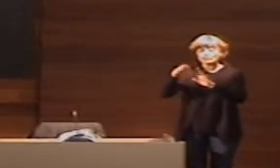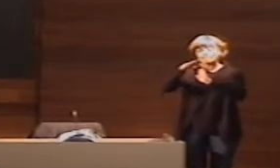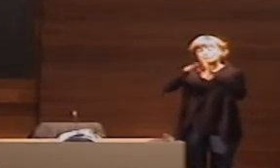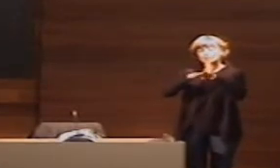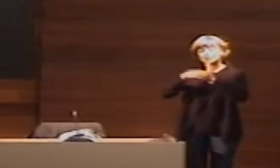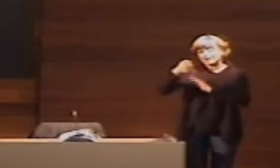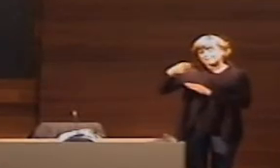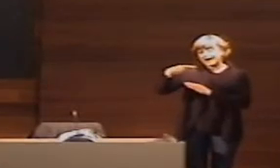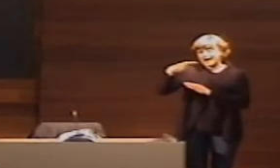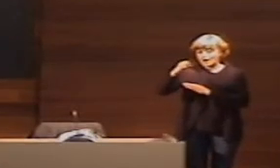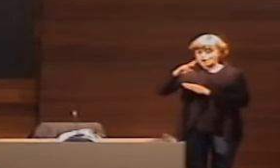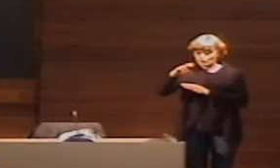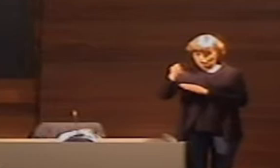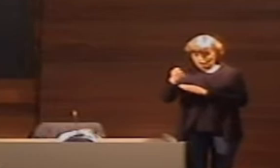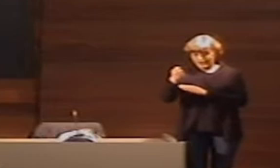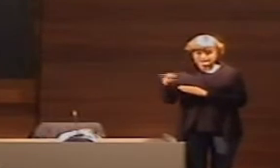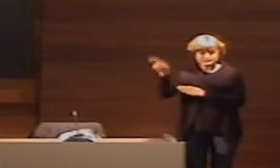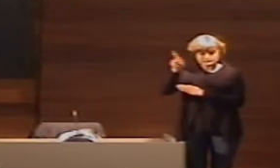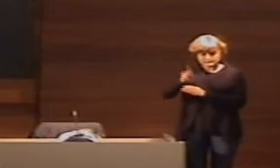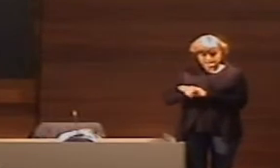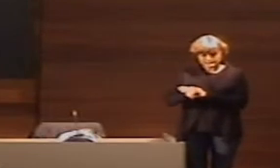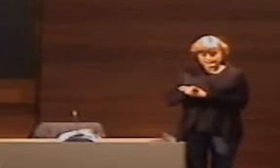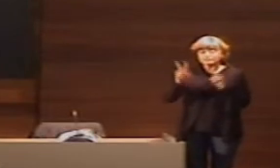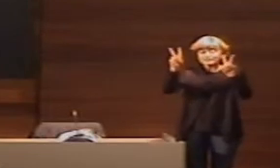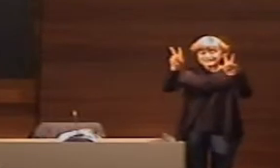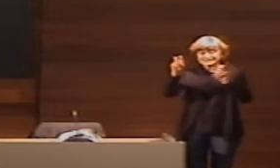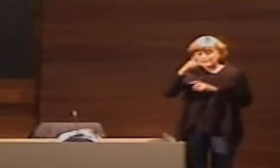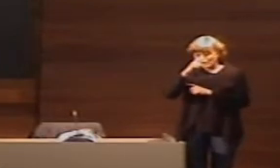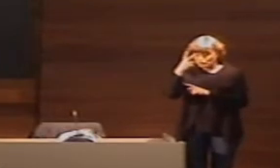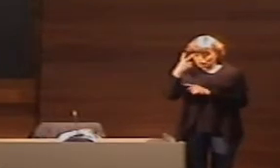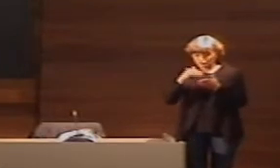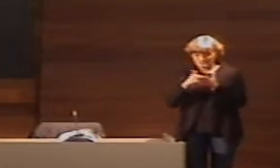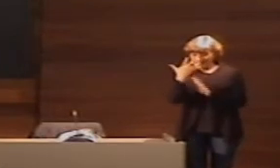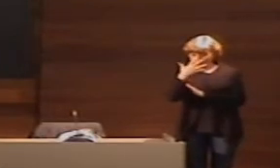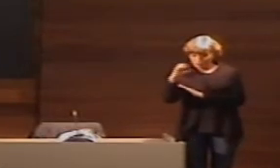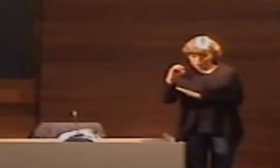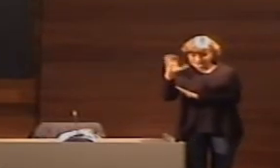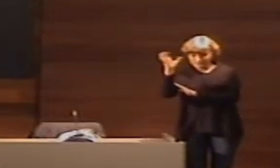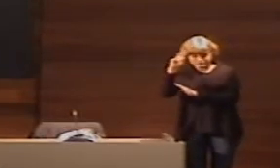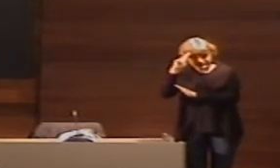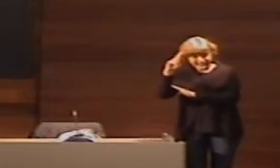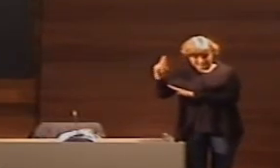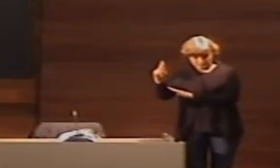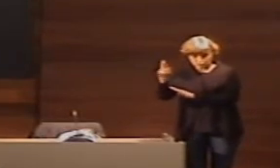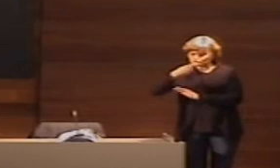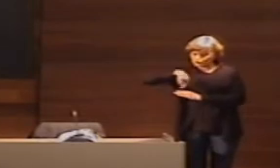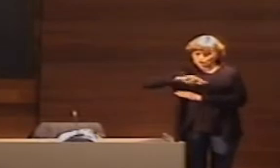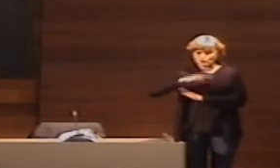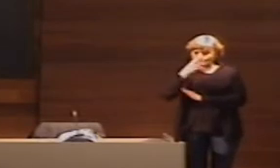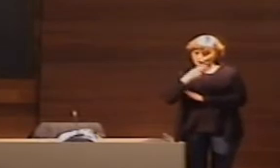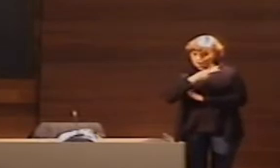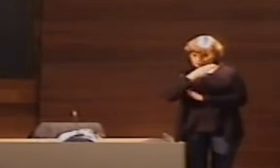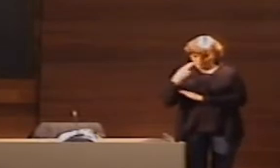K2050 honi oso argi izan behar dugu zindan udal honek edo batez ere hiri honek ditun konpromesoak.